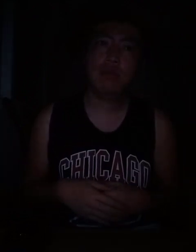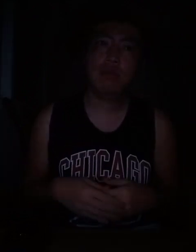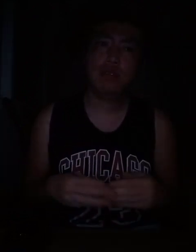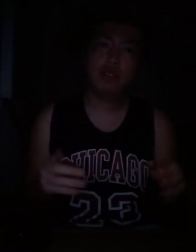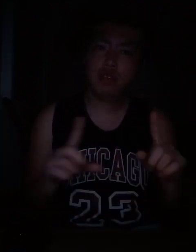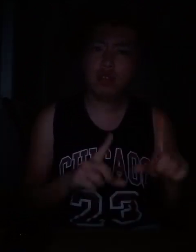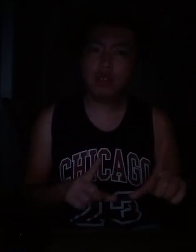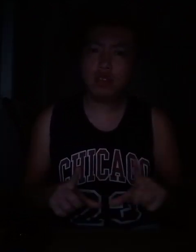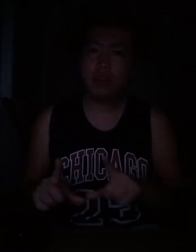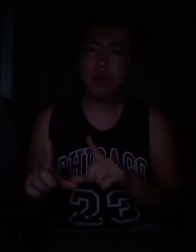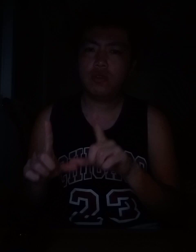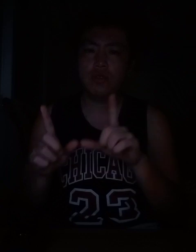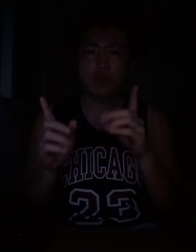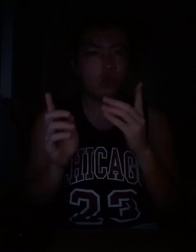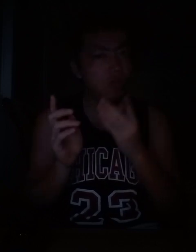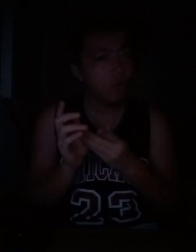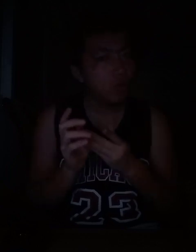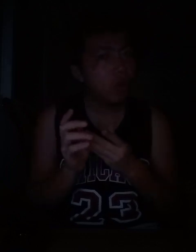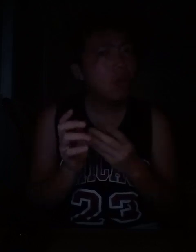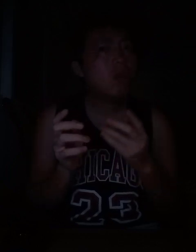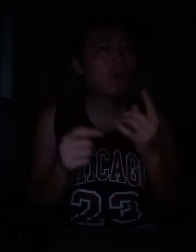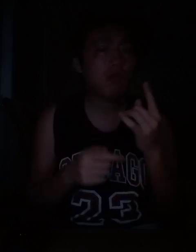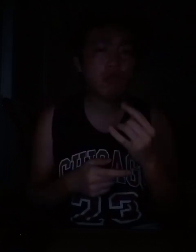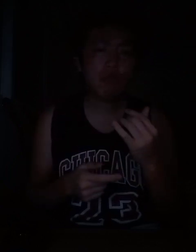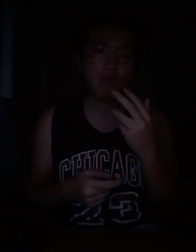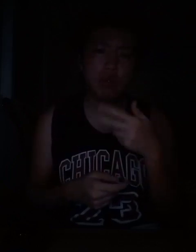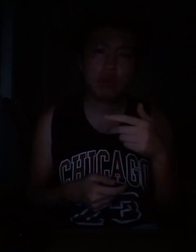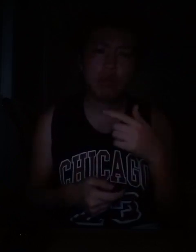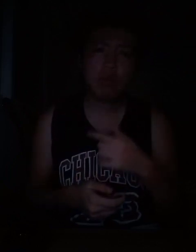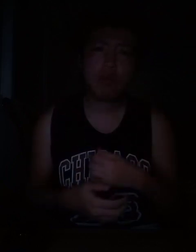새로움을 향한 끊임없는 변화.